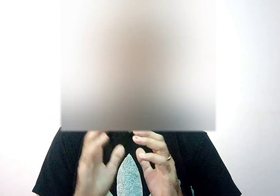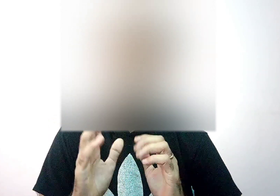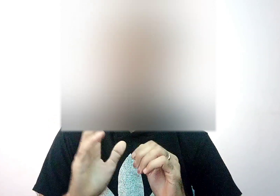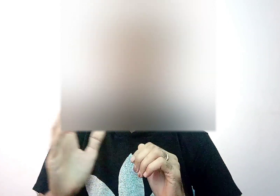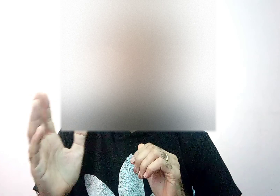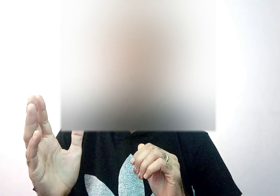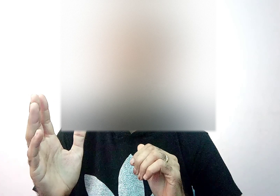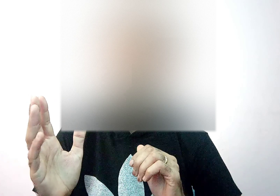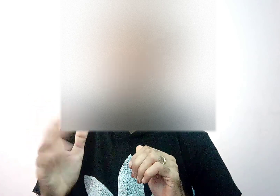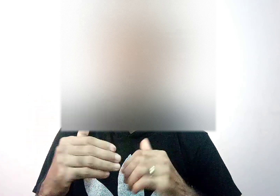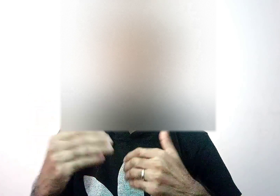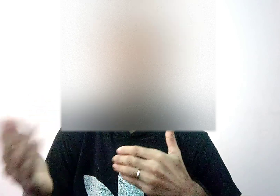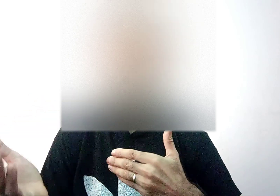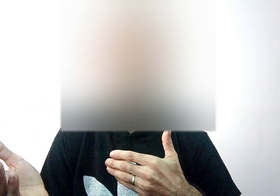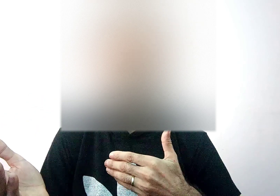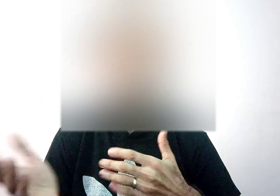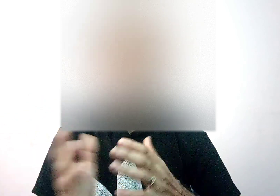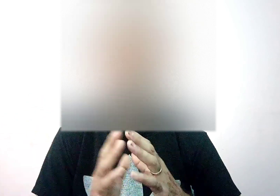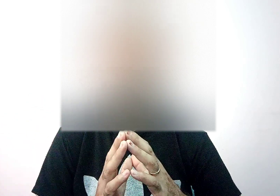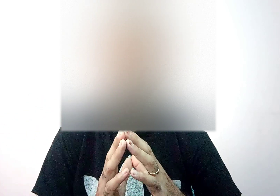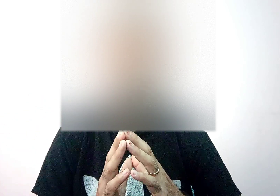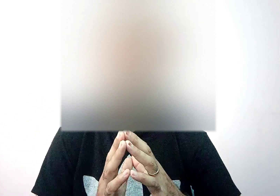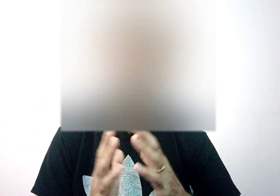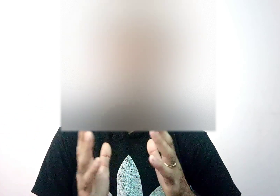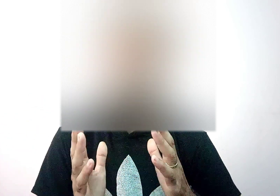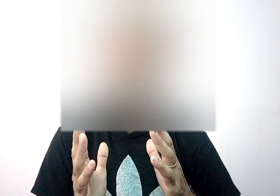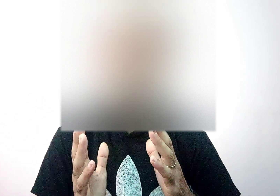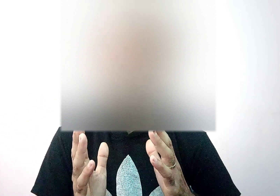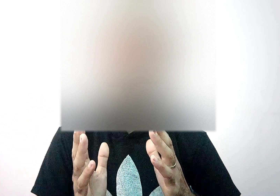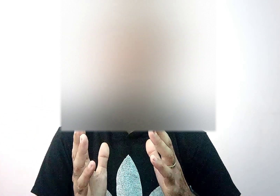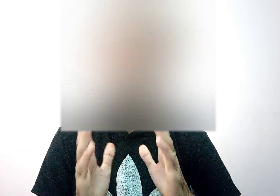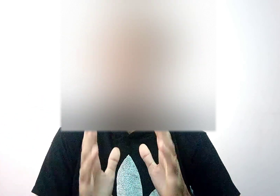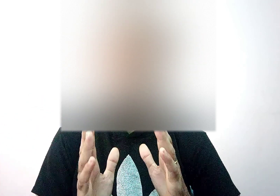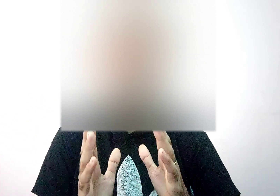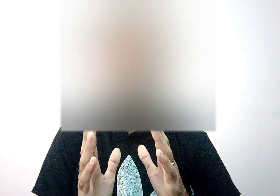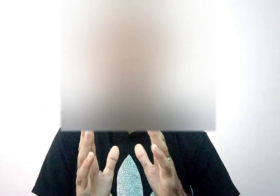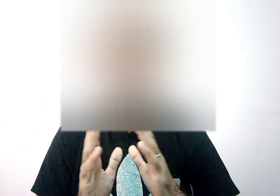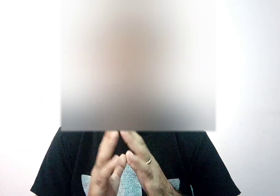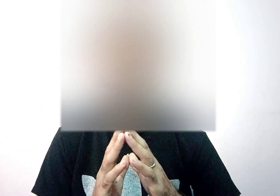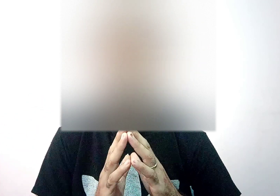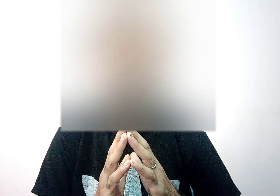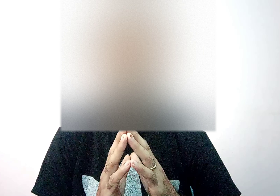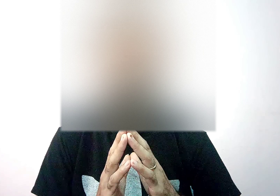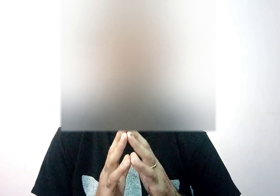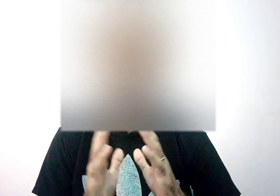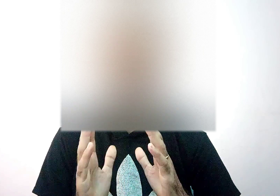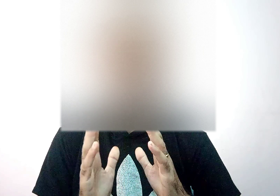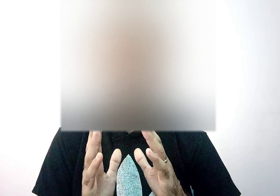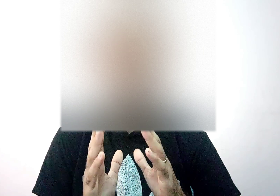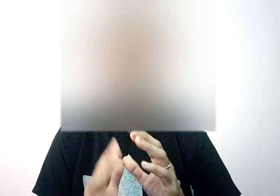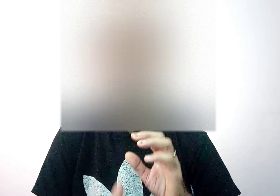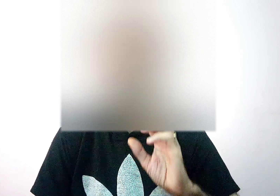اخبار اكيده بيتم نشرها على السوشيال ميديا بتكشف ان هروب ان ابي احمد